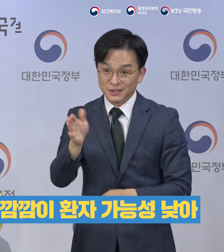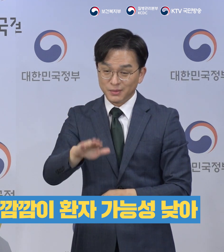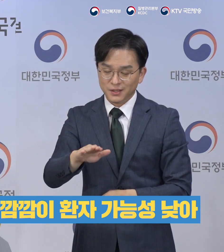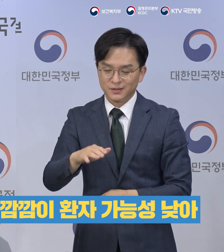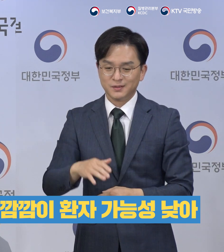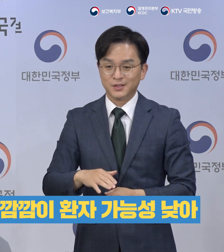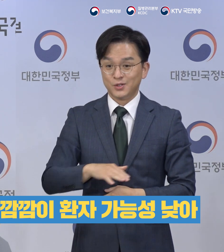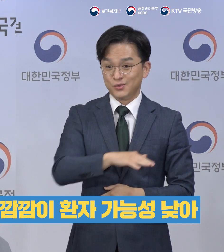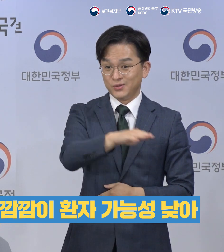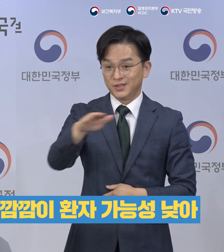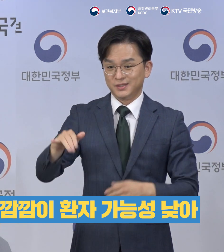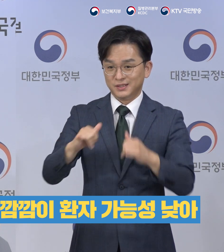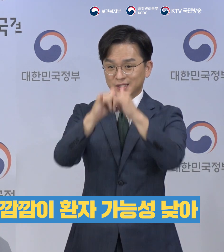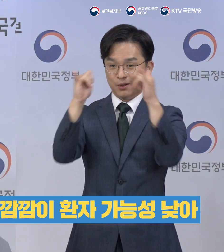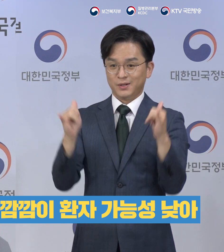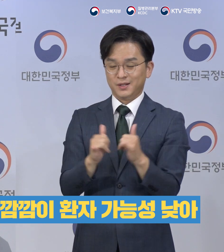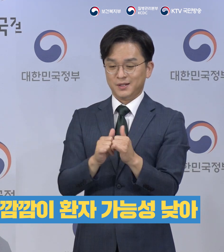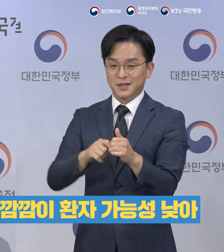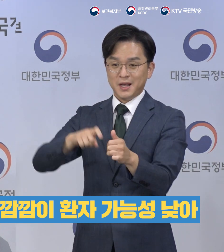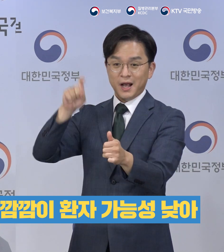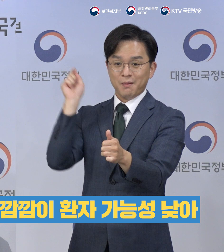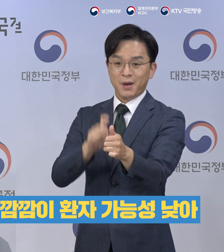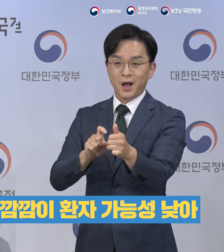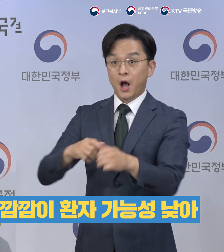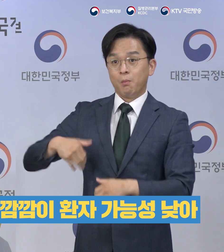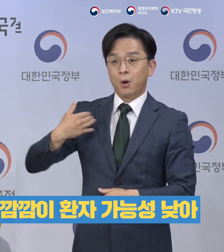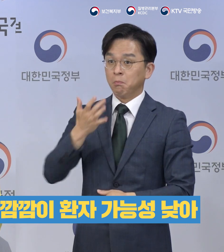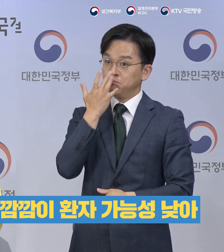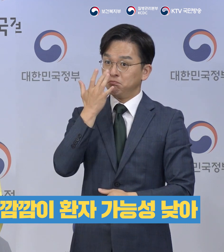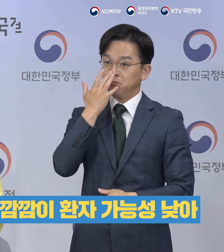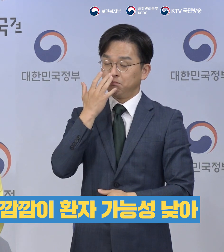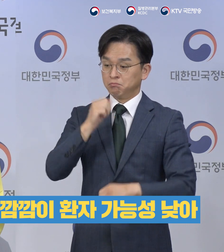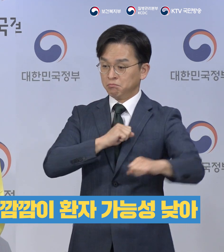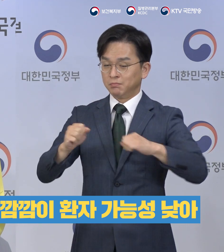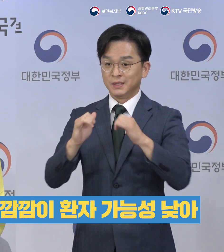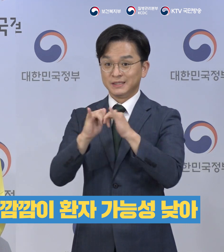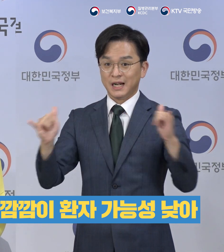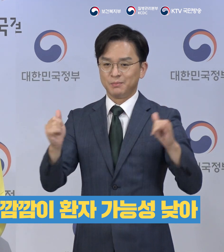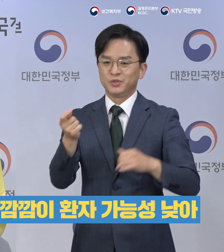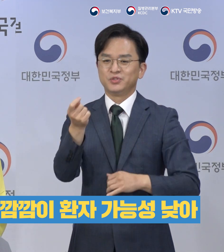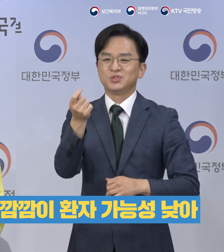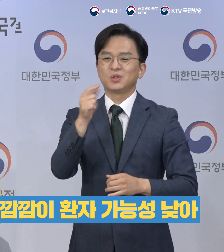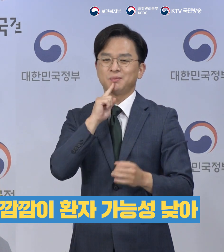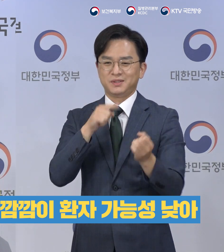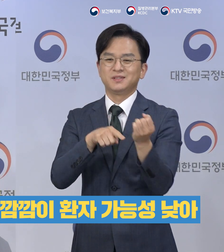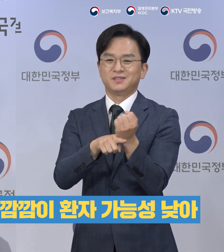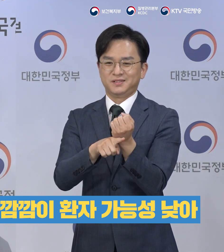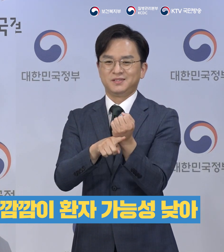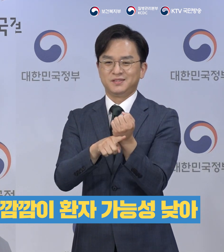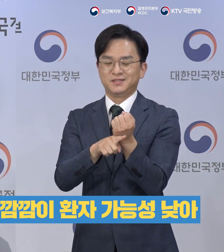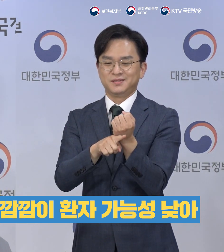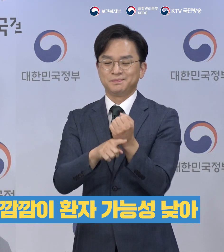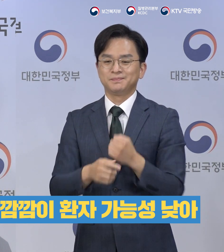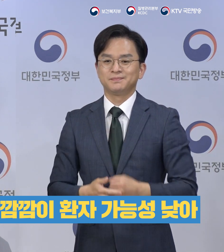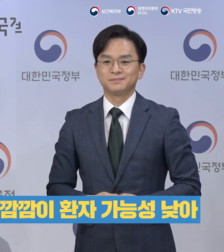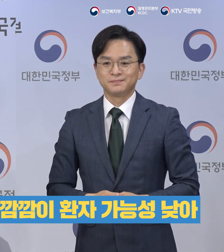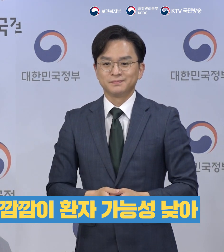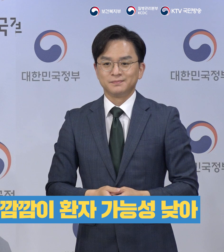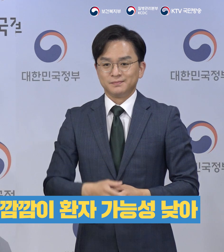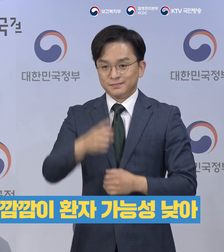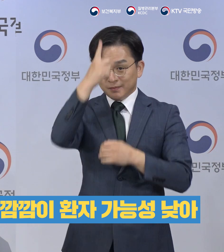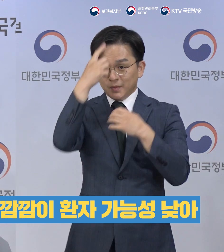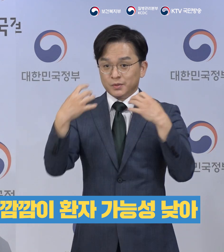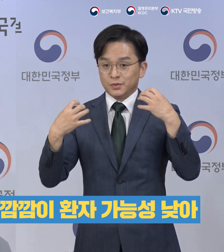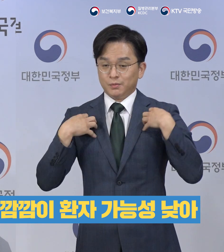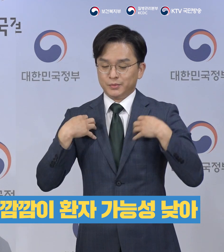0.033%에 해당됩니다. 이것은 우리가 모르는 깜깜이 환자가 지역사회에 존재할 가능성이